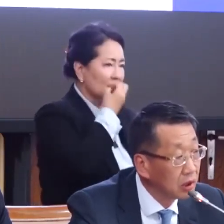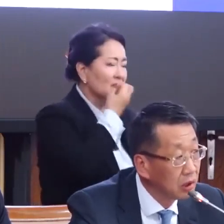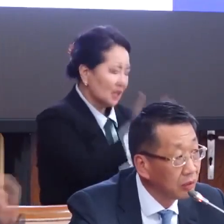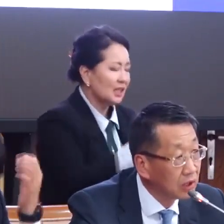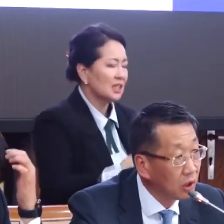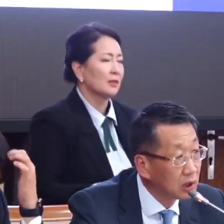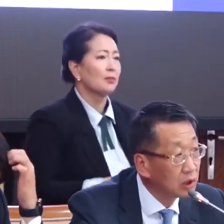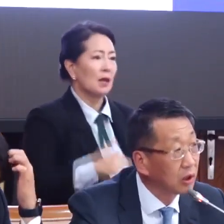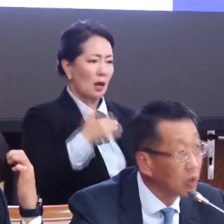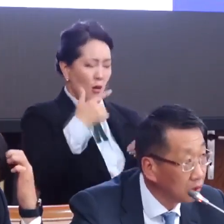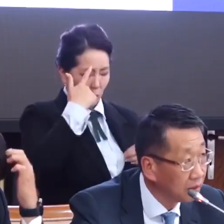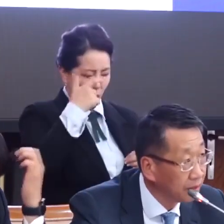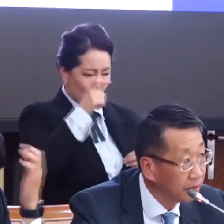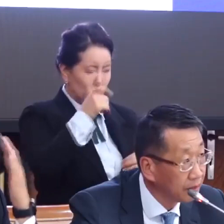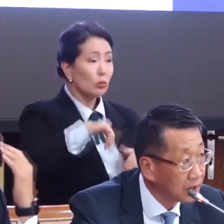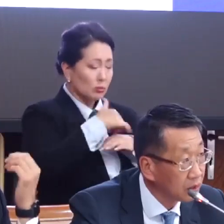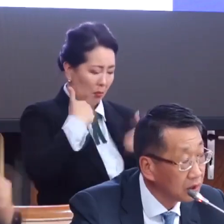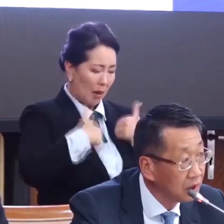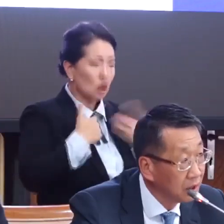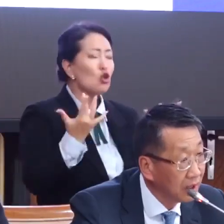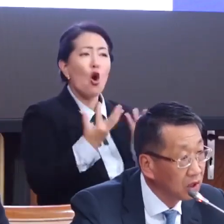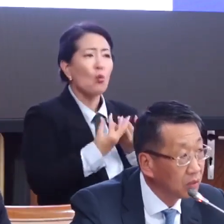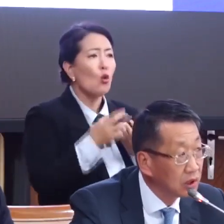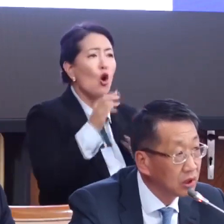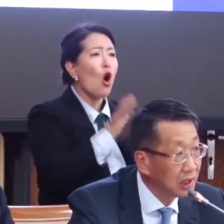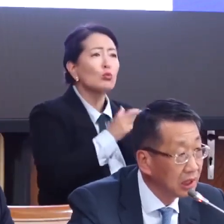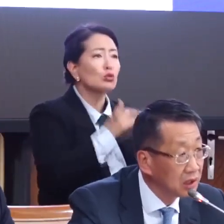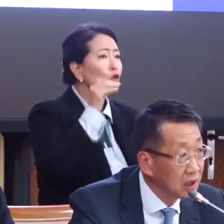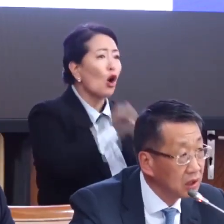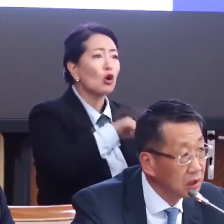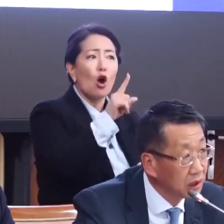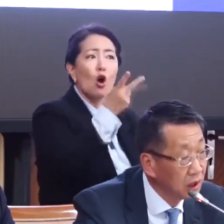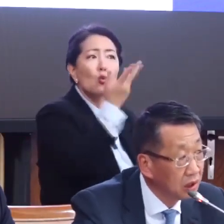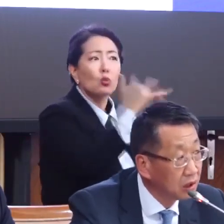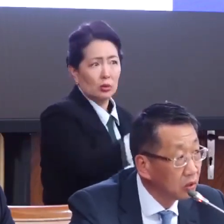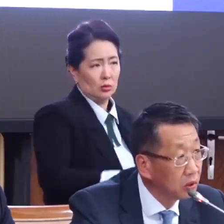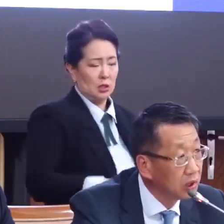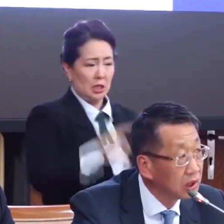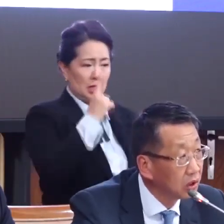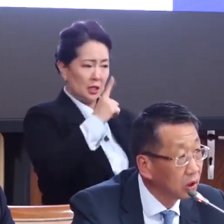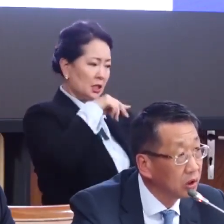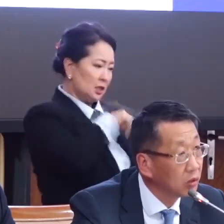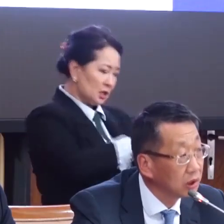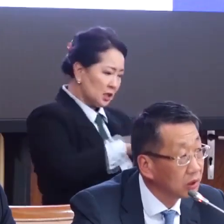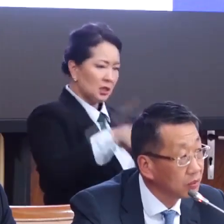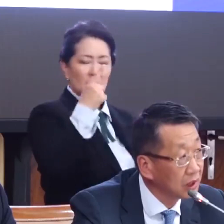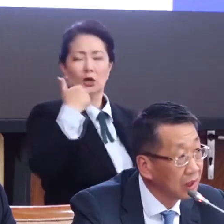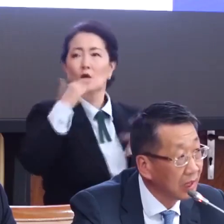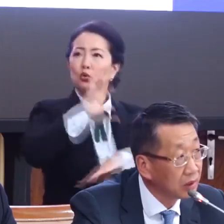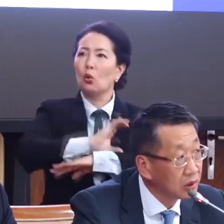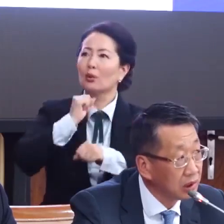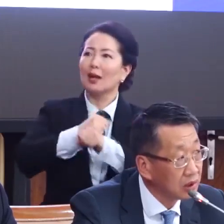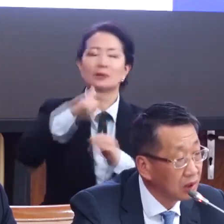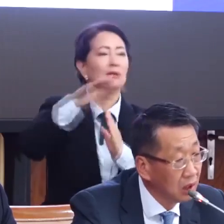багшийн хомсдолд ороогүй. Багшийн хомсдол. Багшийн хомслолоо шалтгаалж нэг цэцэрлэг нэг сургуулийн үйл ажиллагаа доголдоогүй гэдгийг бас бид нар аль байсаар хэлэх